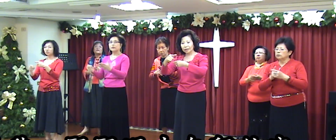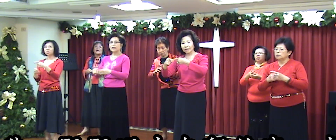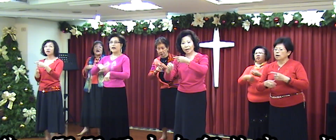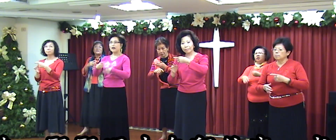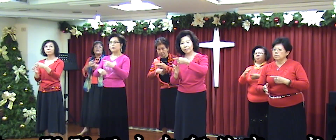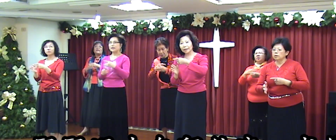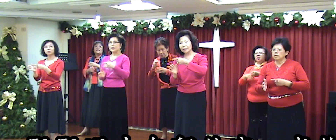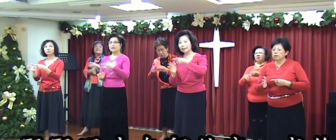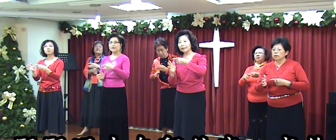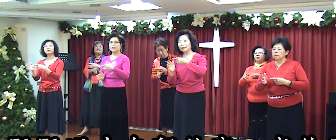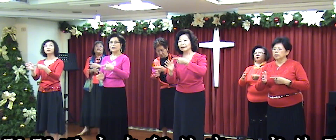啥物，